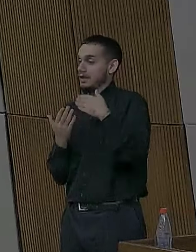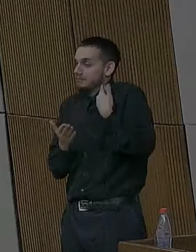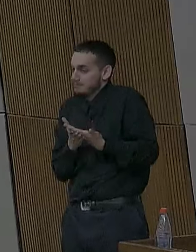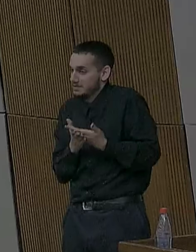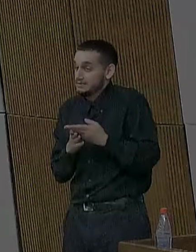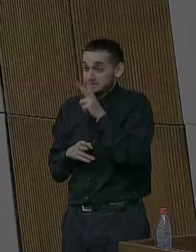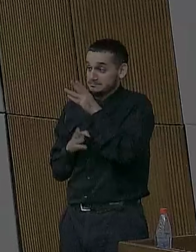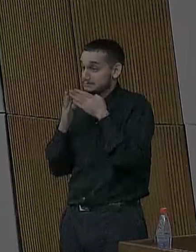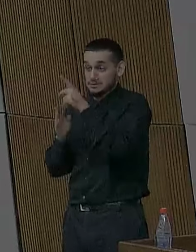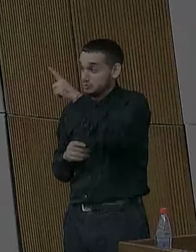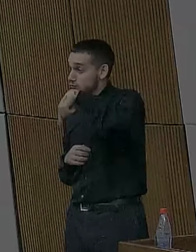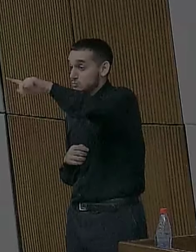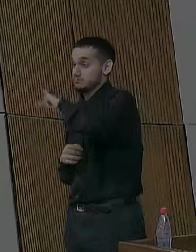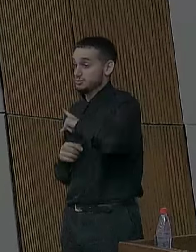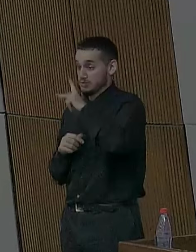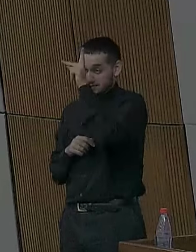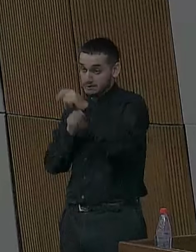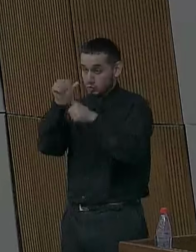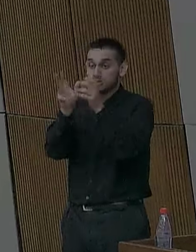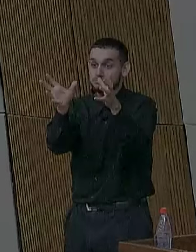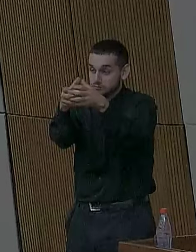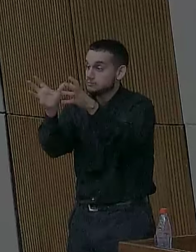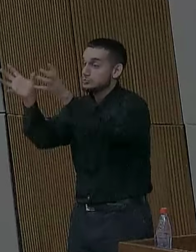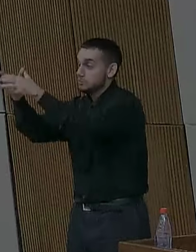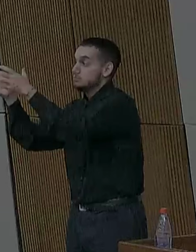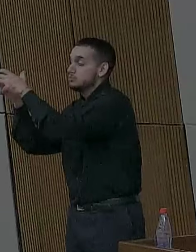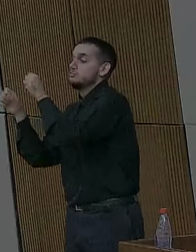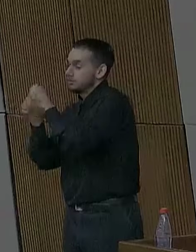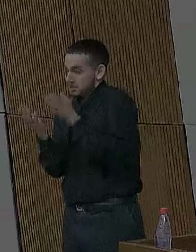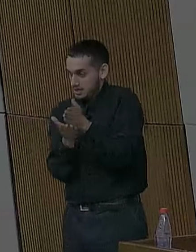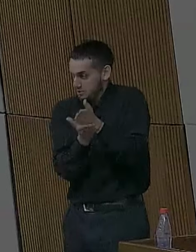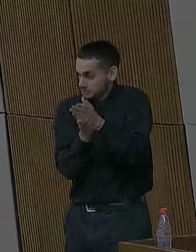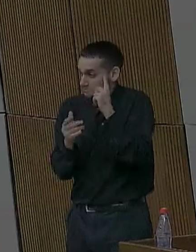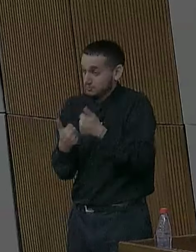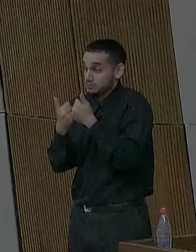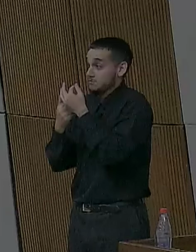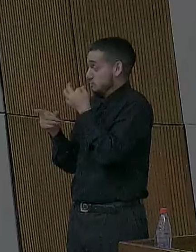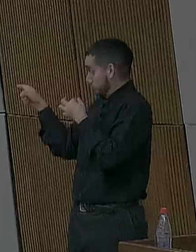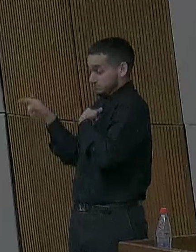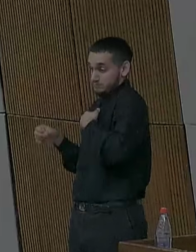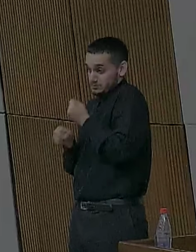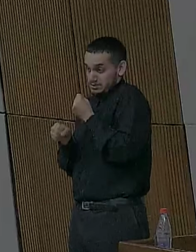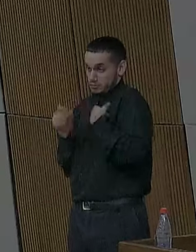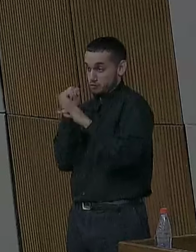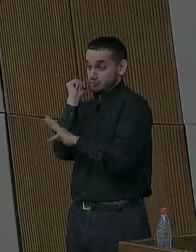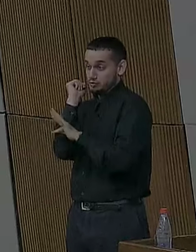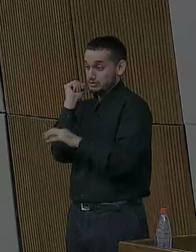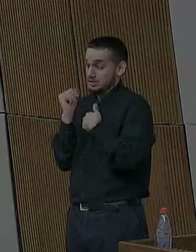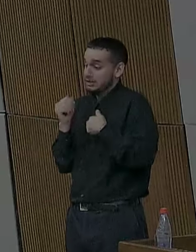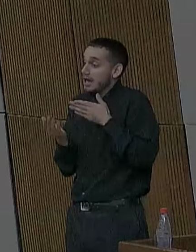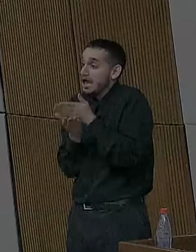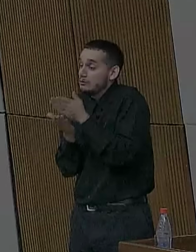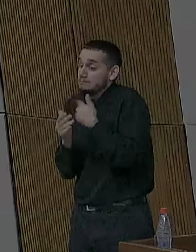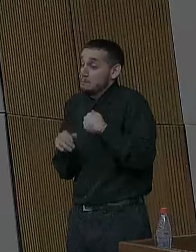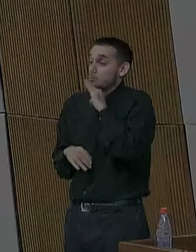organizaciones de personas con discapacidad, porque nosotros como servidores públicos posiblemente no podemos hacer mucho. Pero las organizaciones de personas con discapacidad